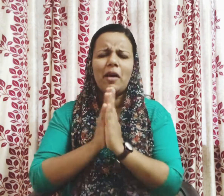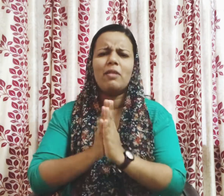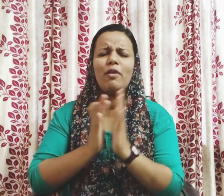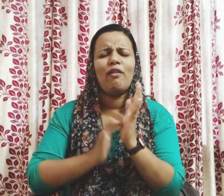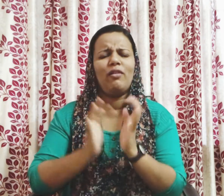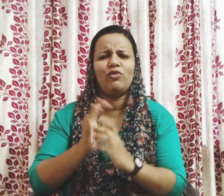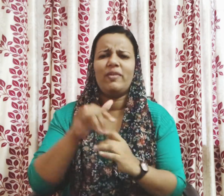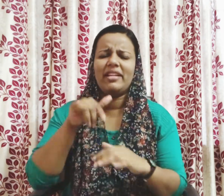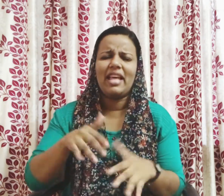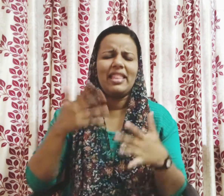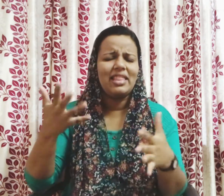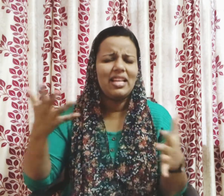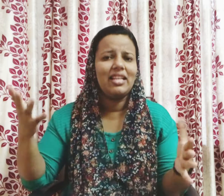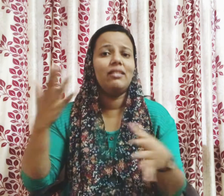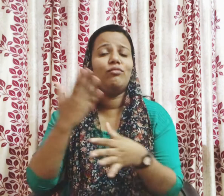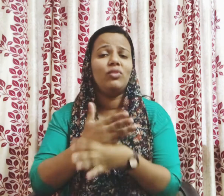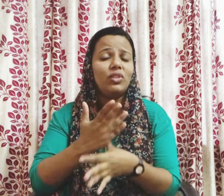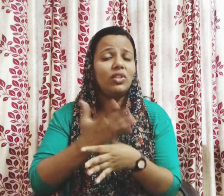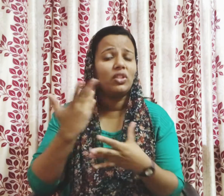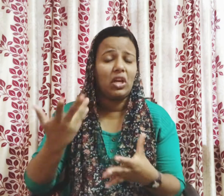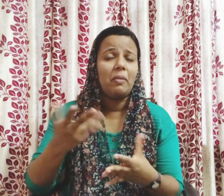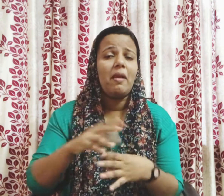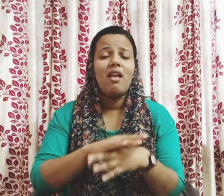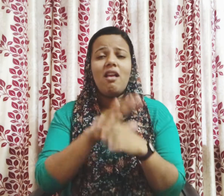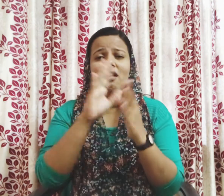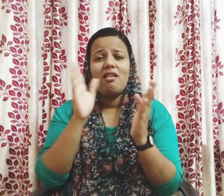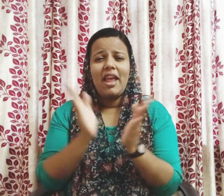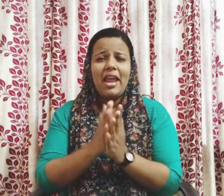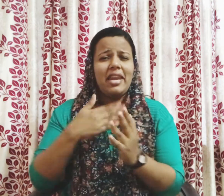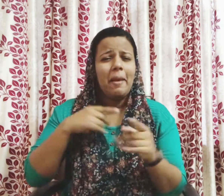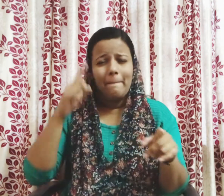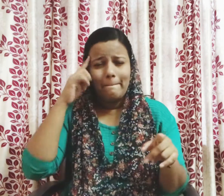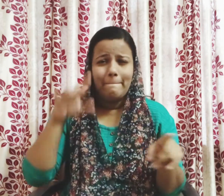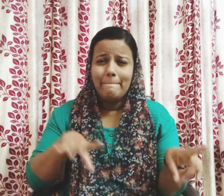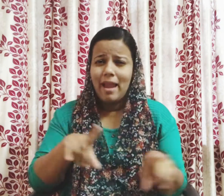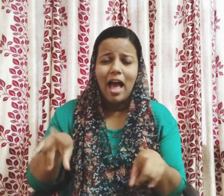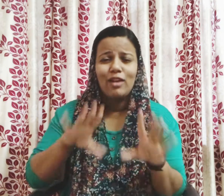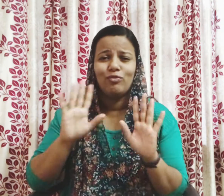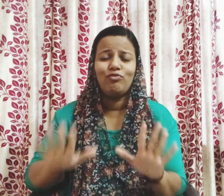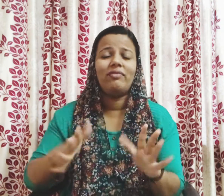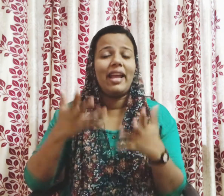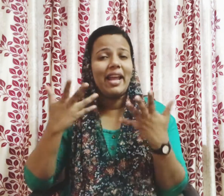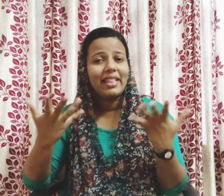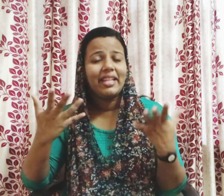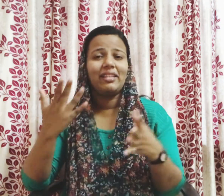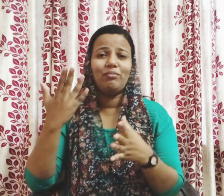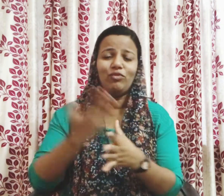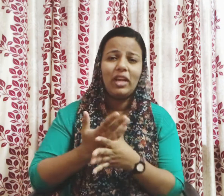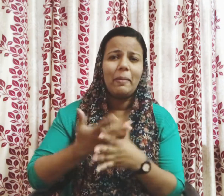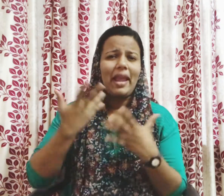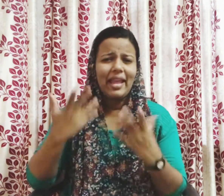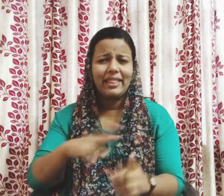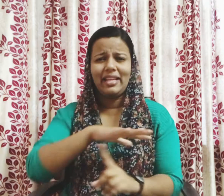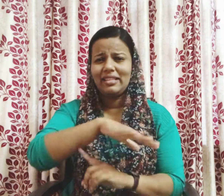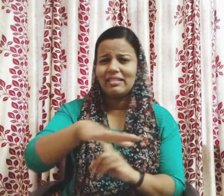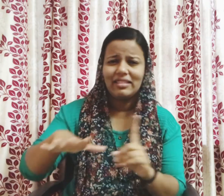ചെയ്യാനുണ്ടോ, എൻ്റെ പ്ലാൻസ് ഇതാണ്, പക്ഷേ ഞാൻ അറിയാത്ത എന്തൊക്കെ എൻ്റെ ജീവിതത്തിൽ വരാനുണ്ടോ, ഏതൊക്കെ സാഹചര്യങ്ങളെ